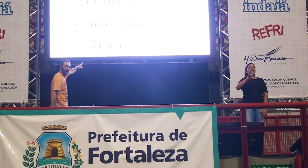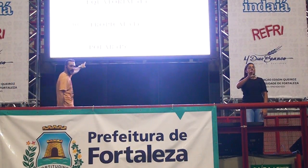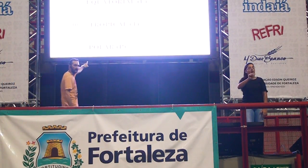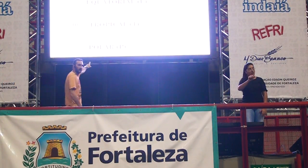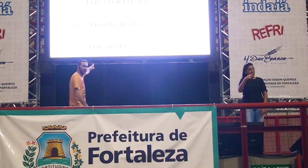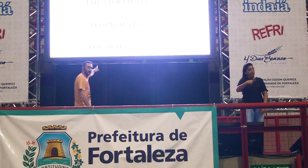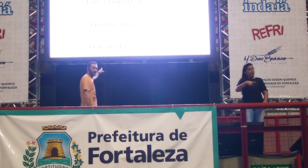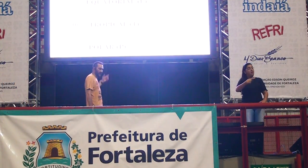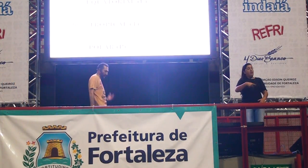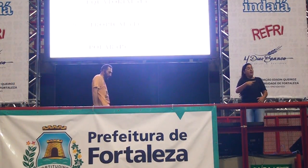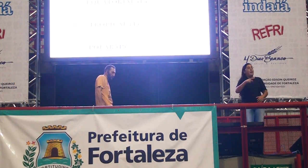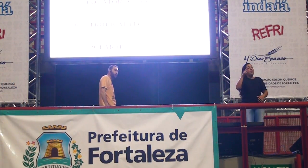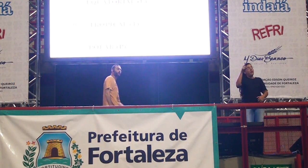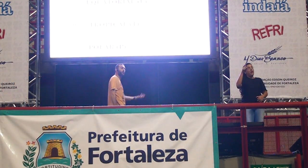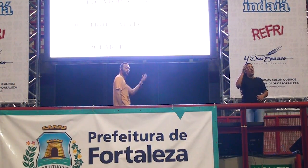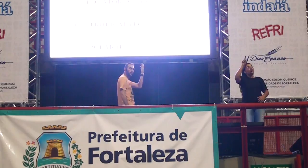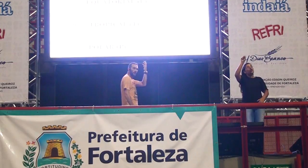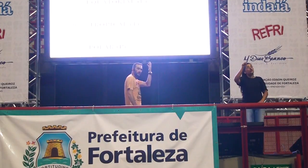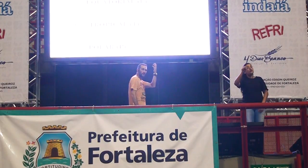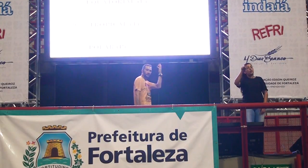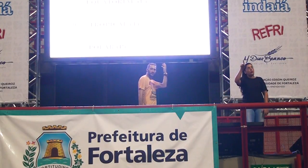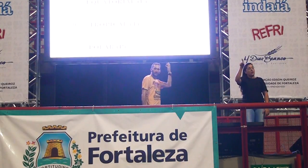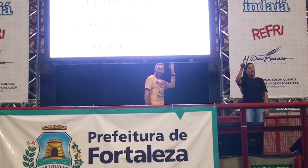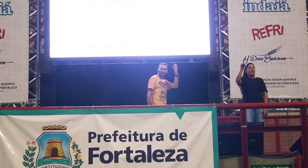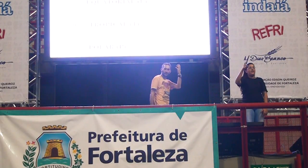massa polar atlântica. Ela vem lá do sul.